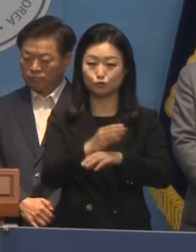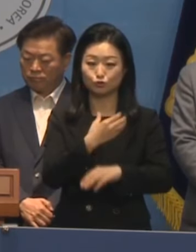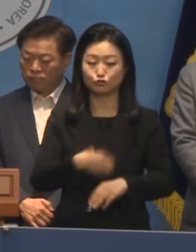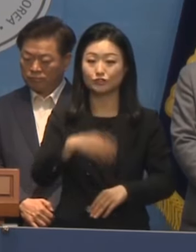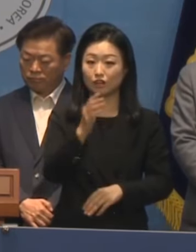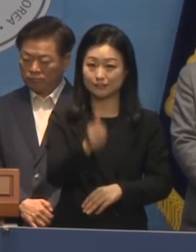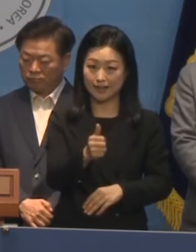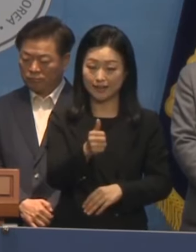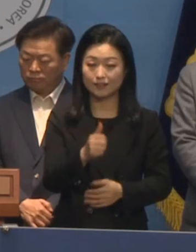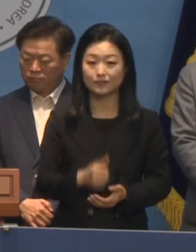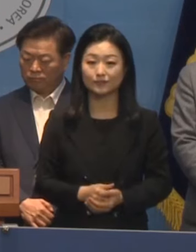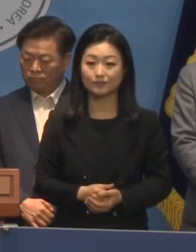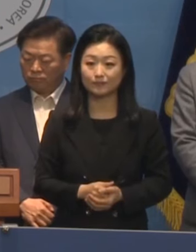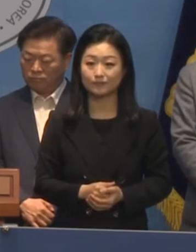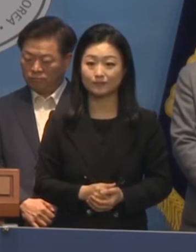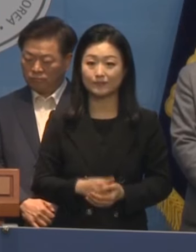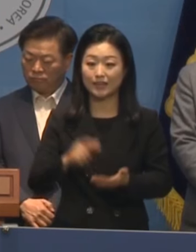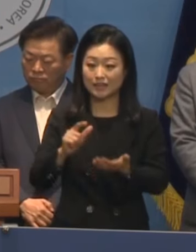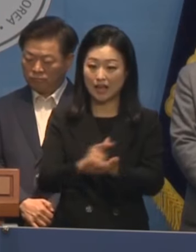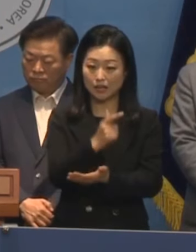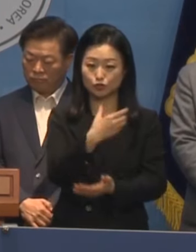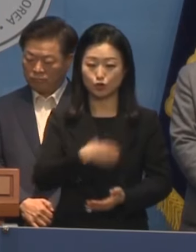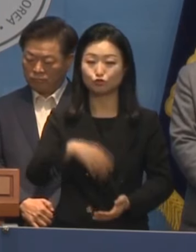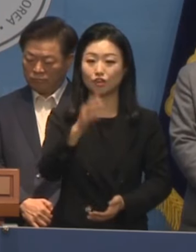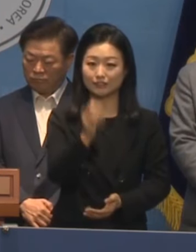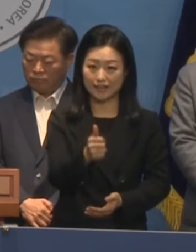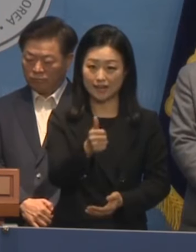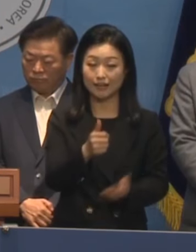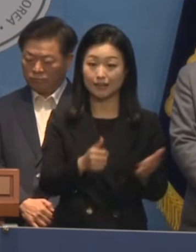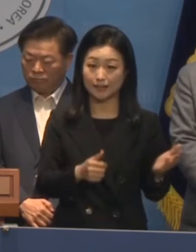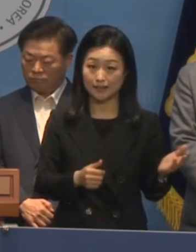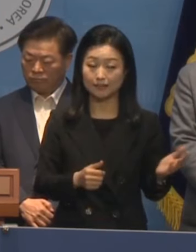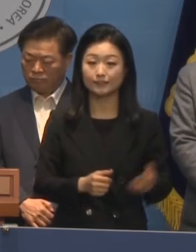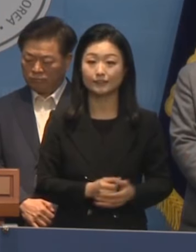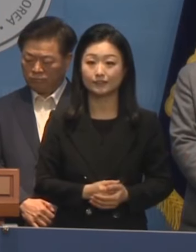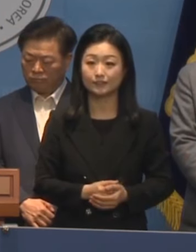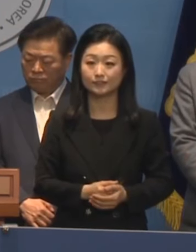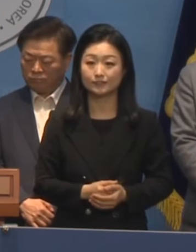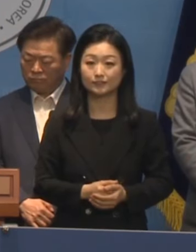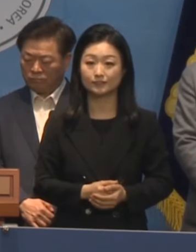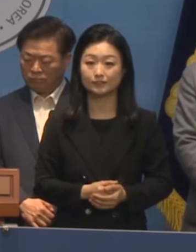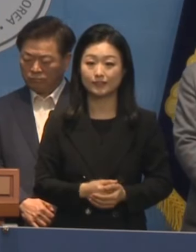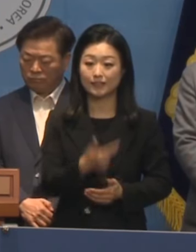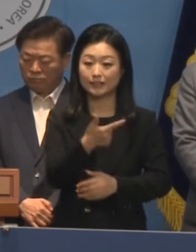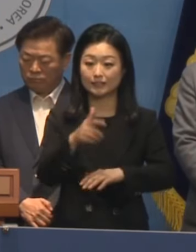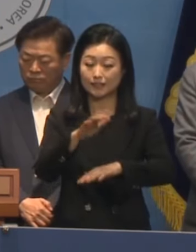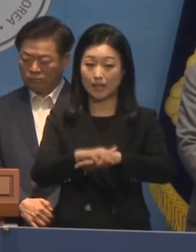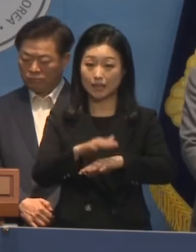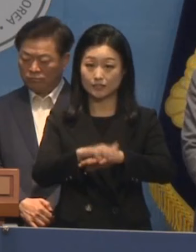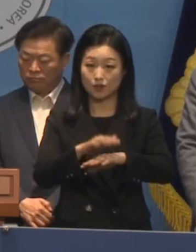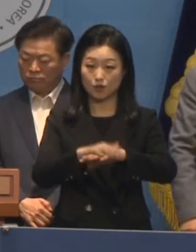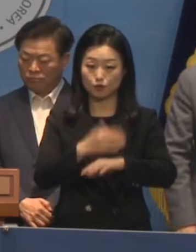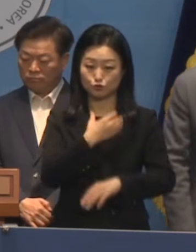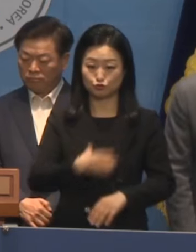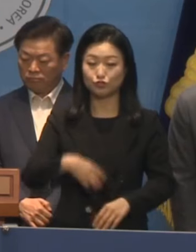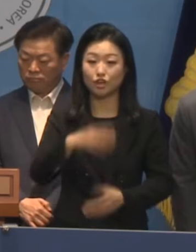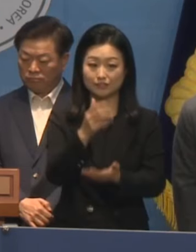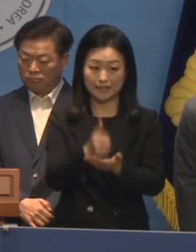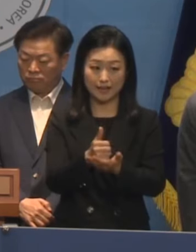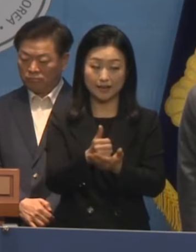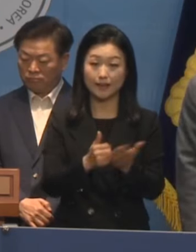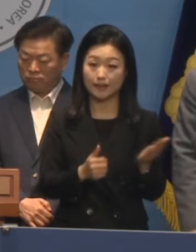진교훈 서울 광서 구청장 있니다 정용래 대전유성 구청장